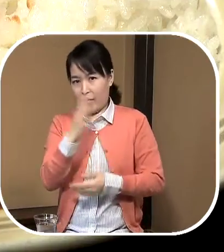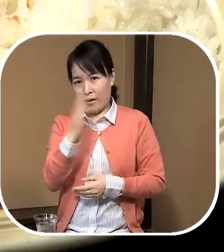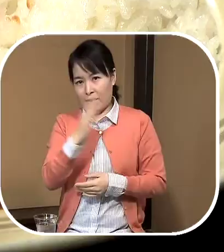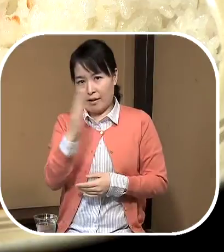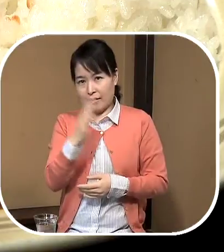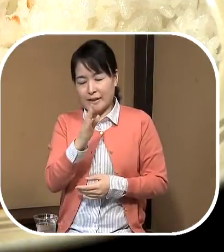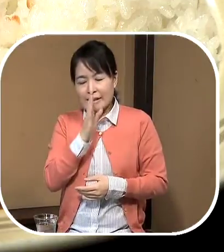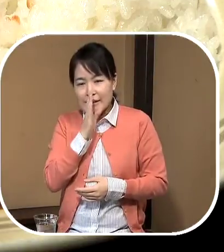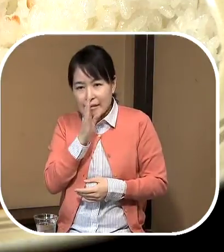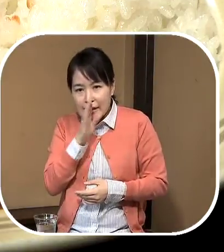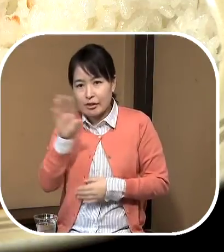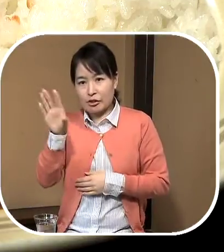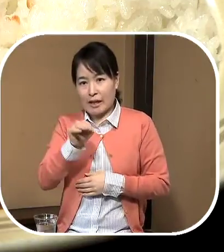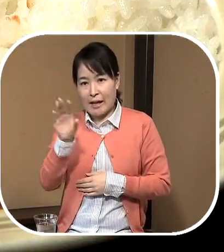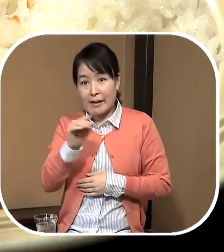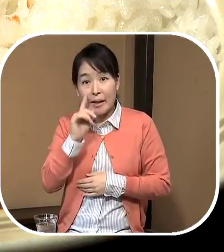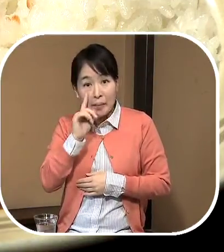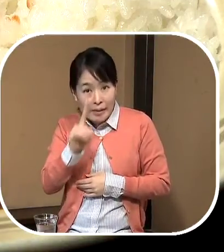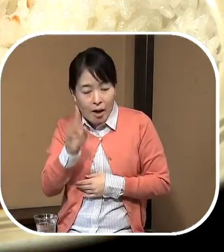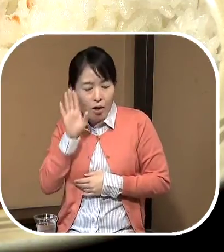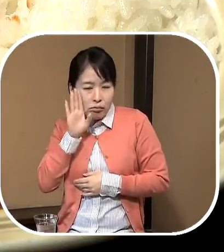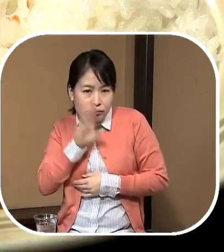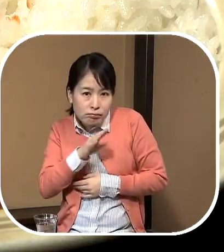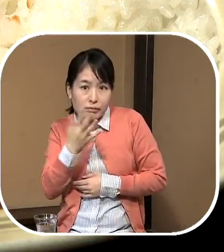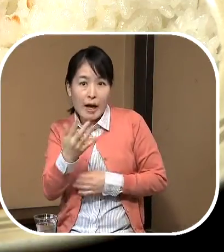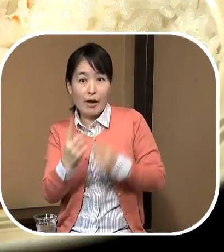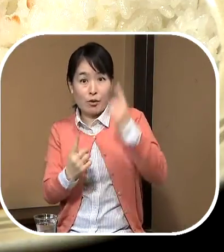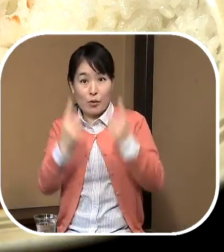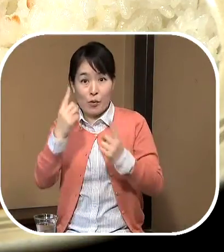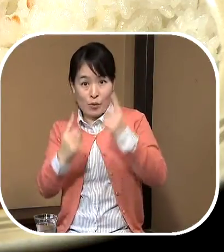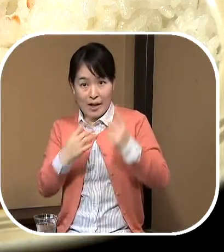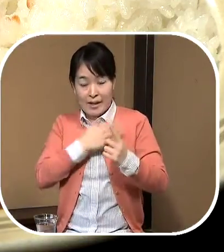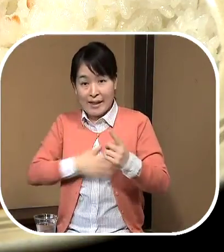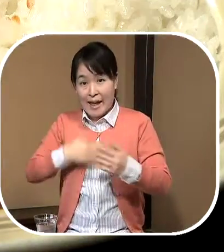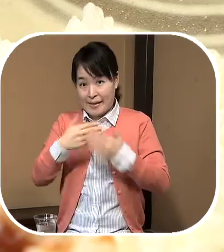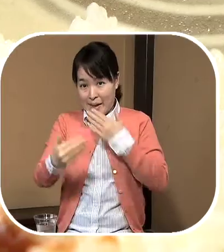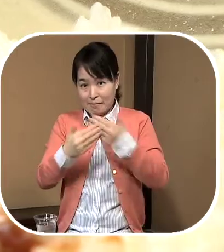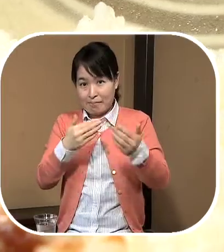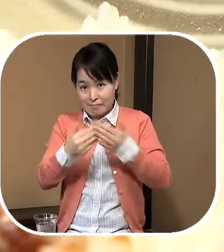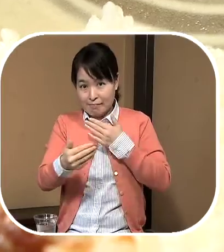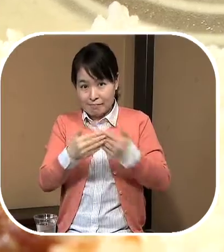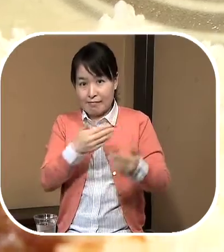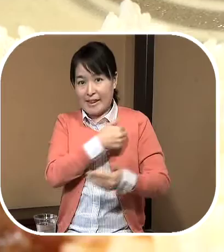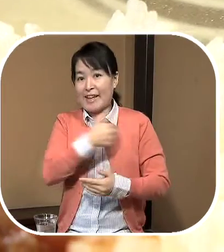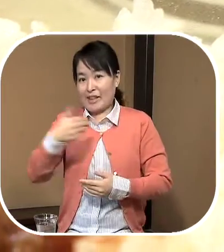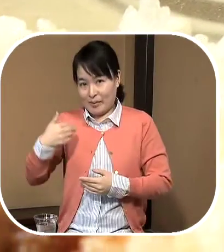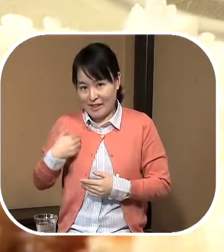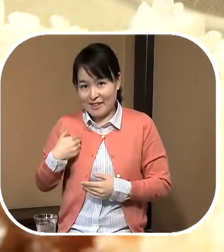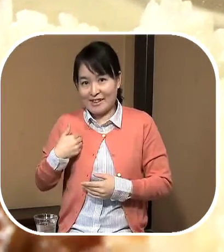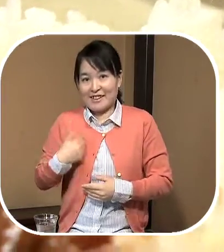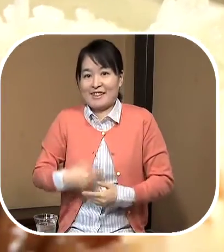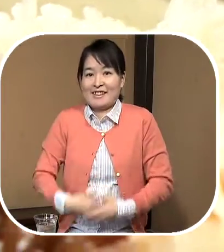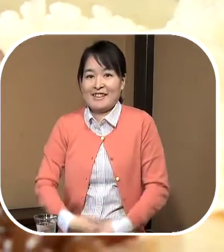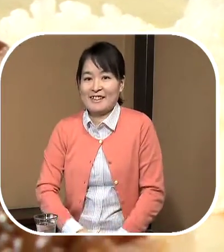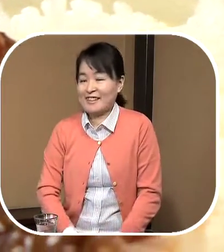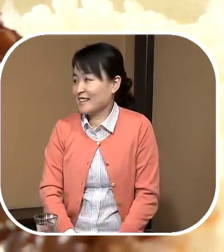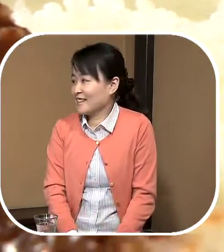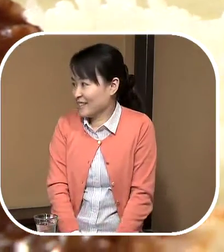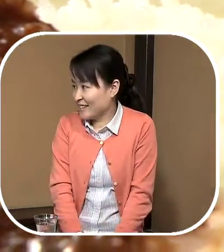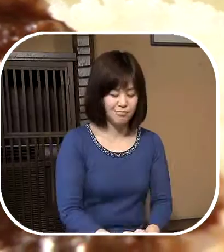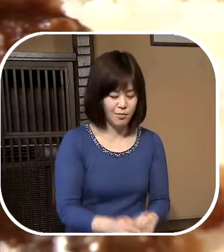芸品を見るだけでなく使ってみてその良さが体感できます。